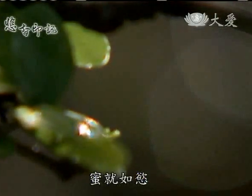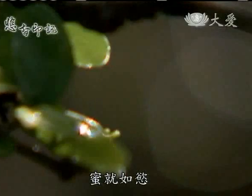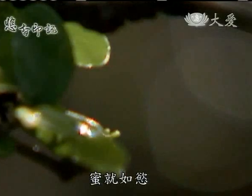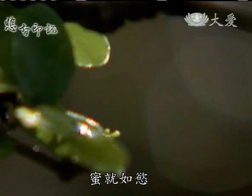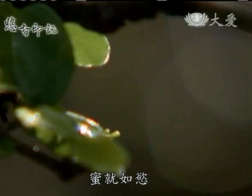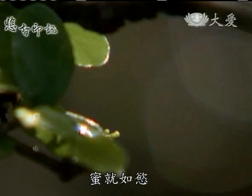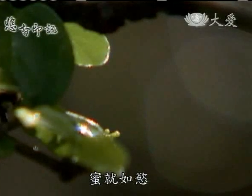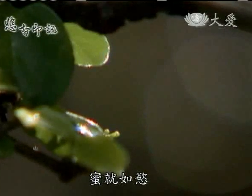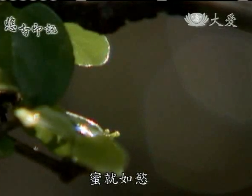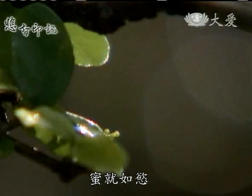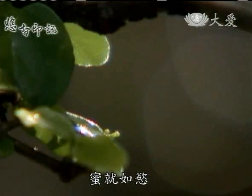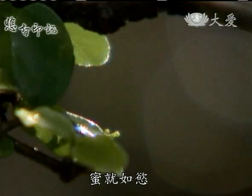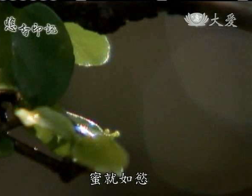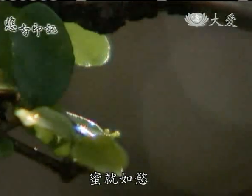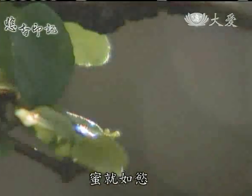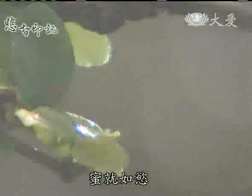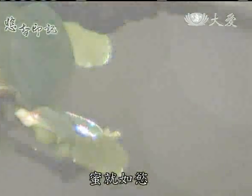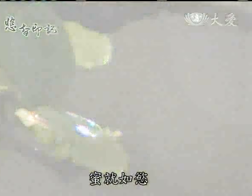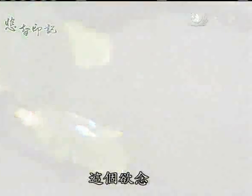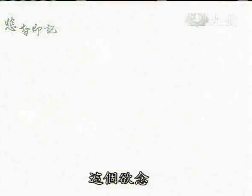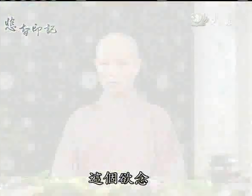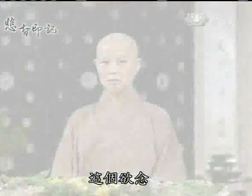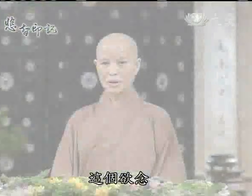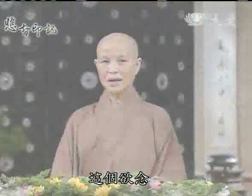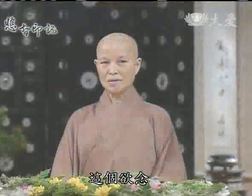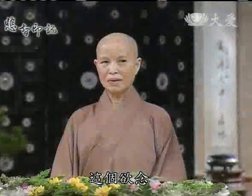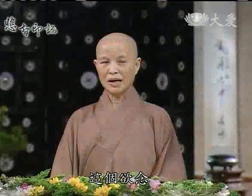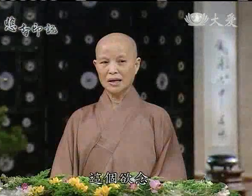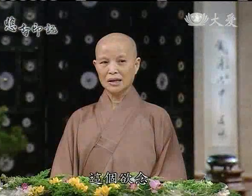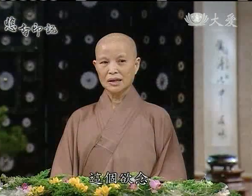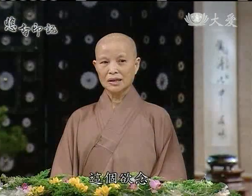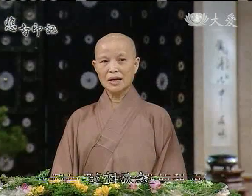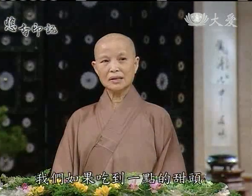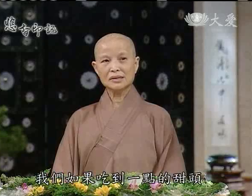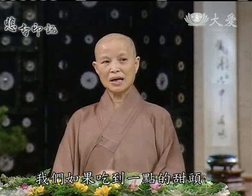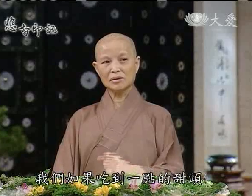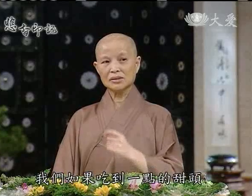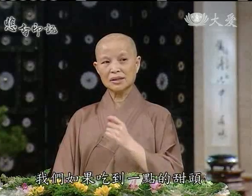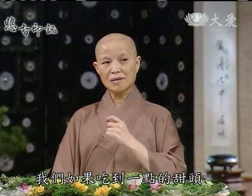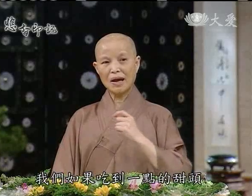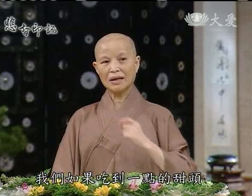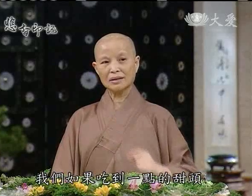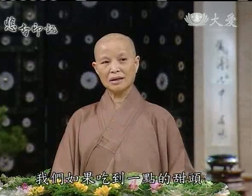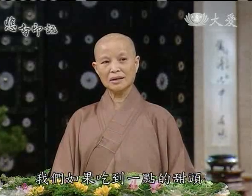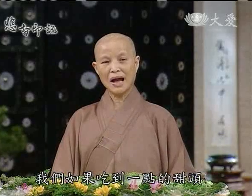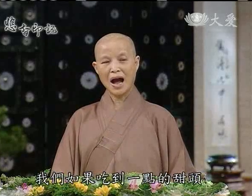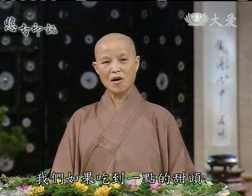是亲像玉嘛，这个玉粒嘛，咱若食到一点仔的顶头